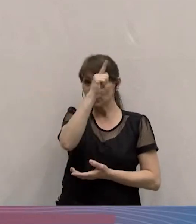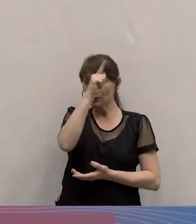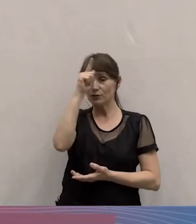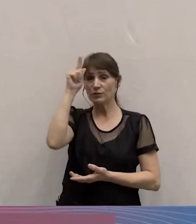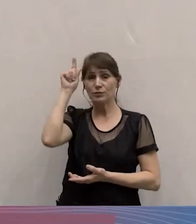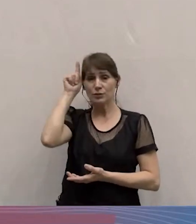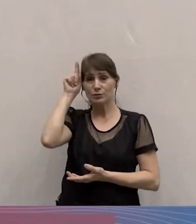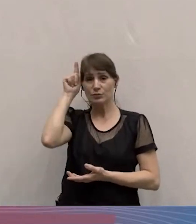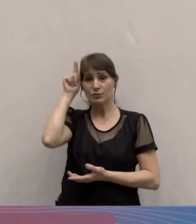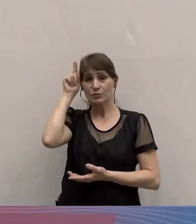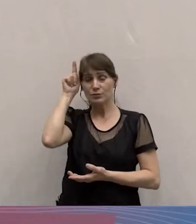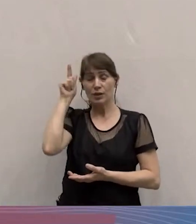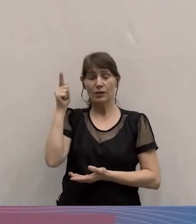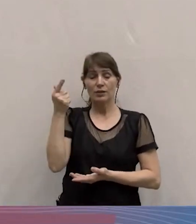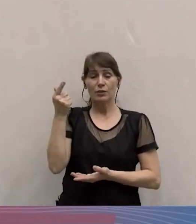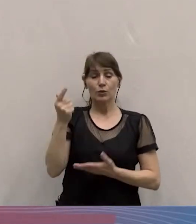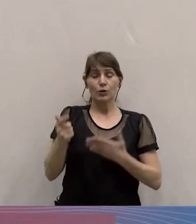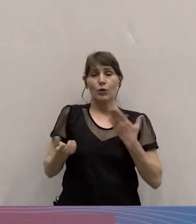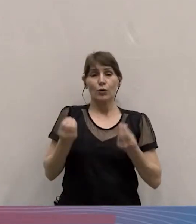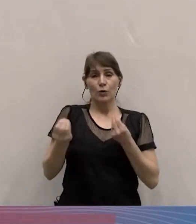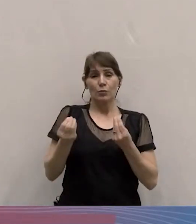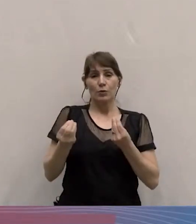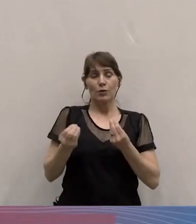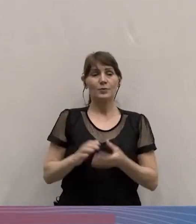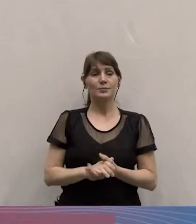gentios na carne,